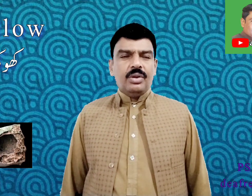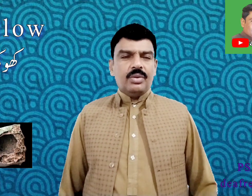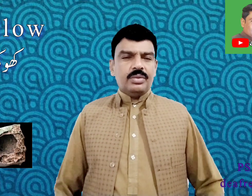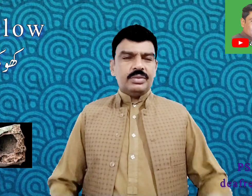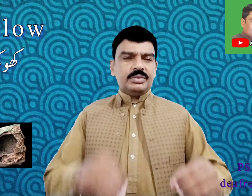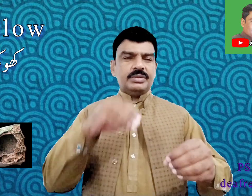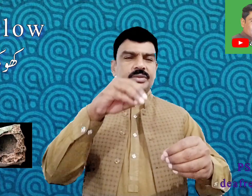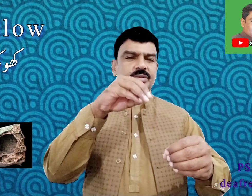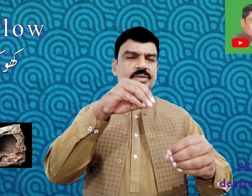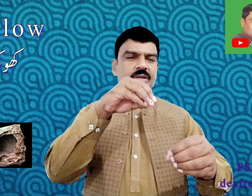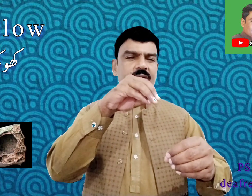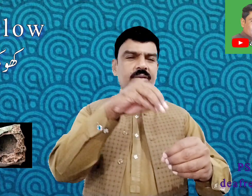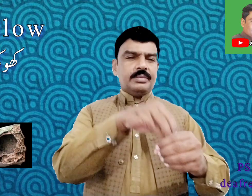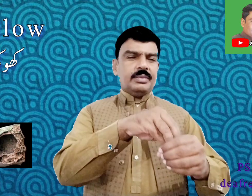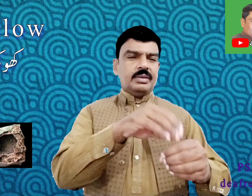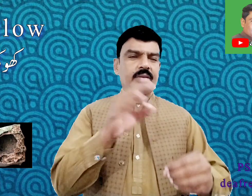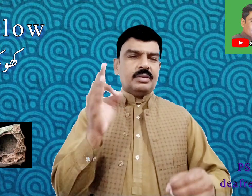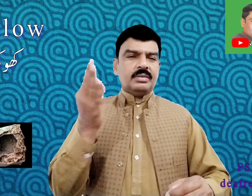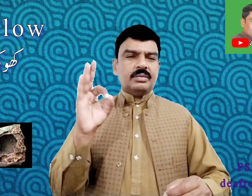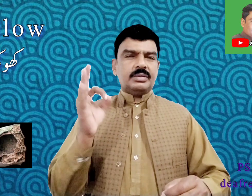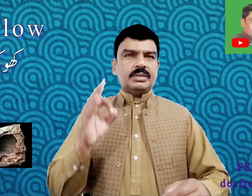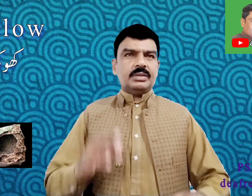होलो, सुराख में कच्ची,